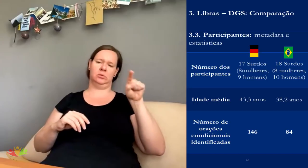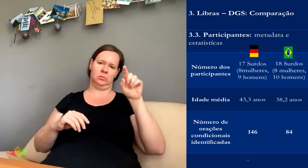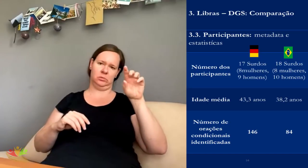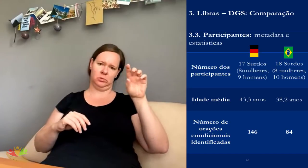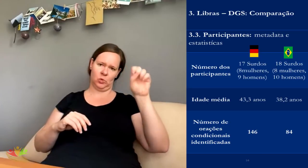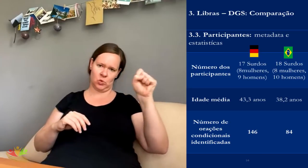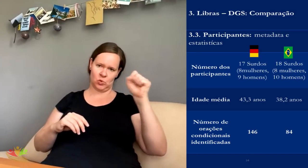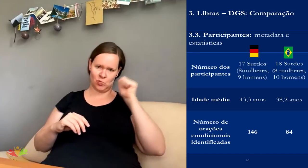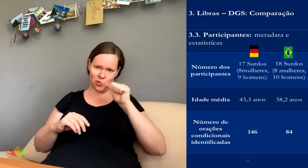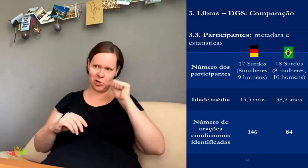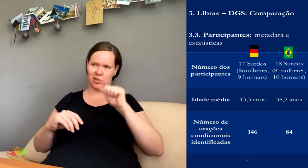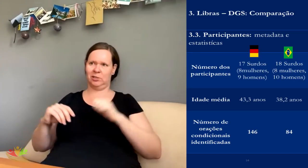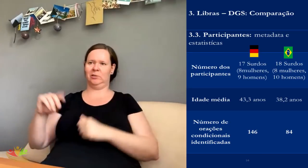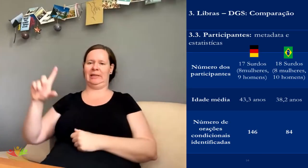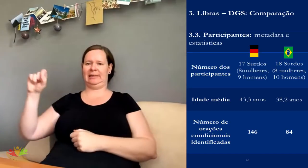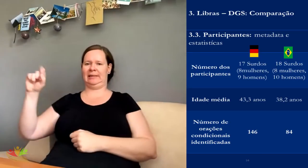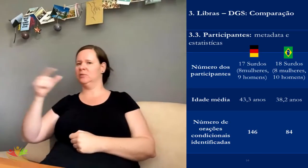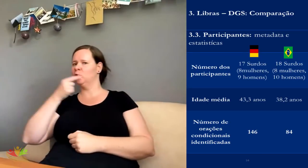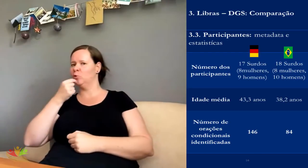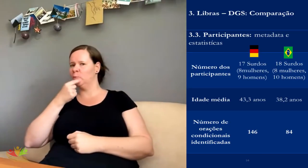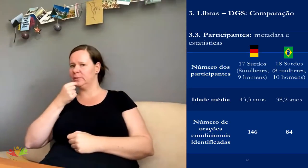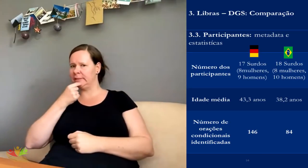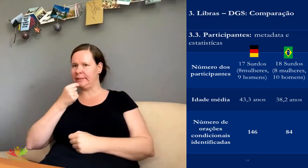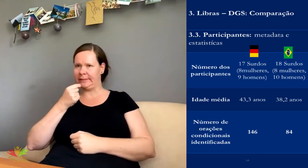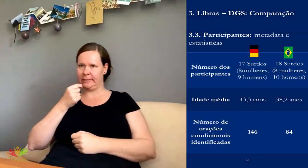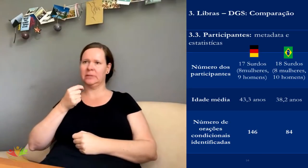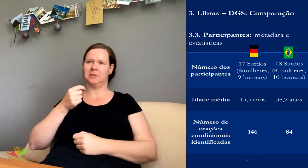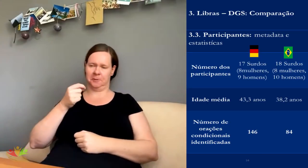18 surdos, 8 mulheres e 10 homens.